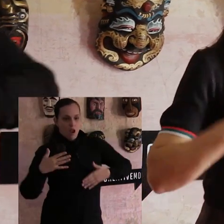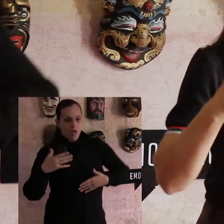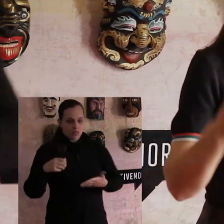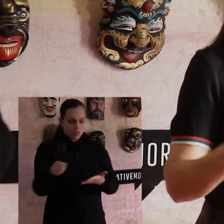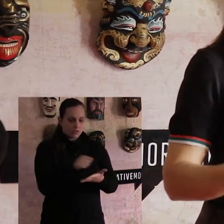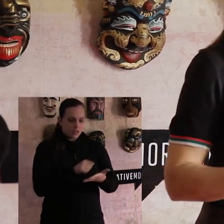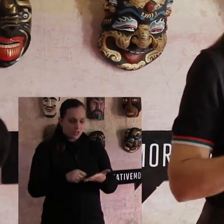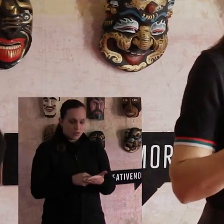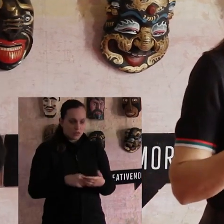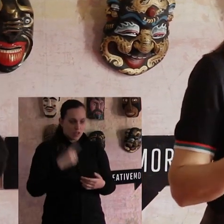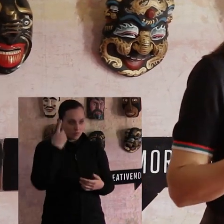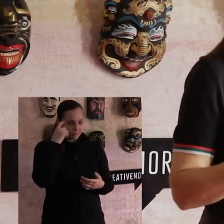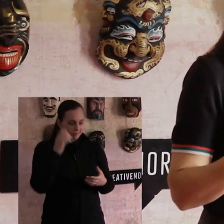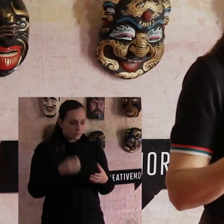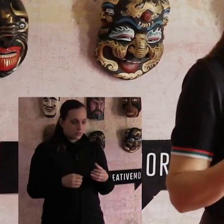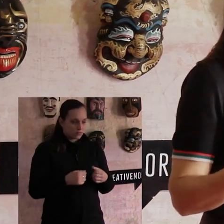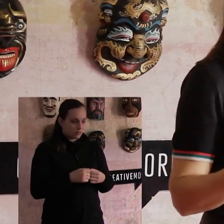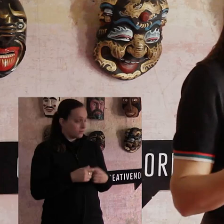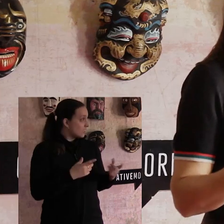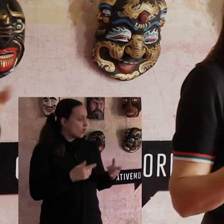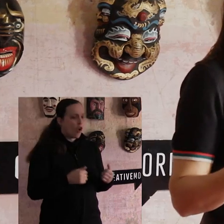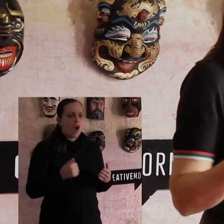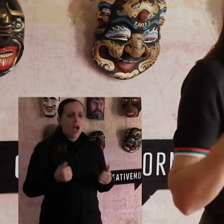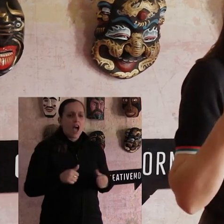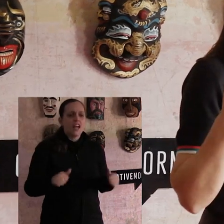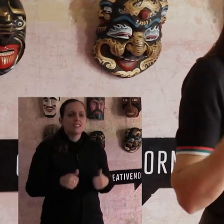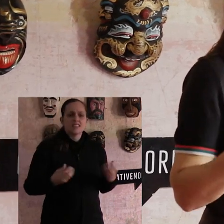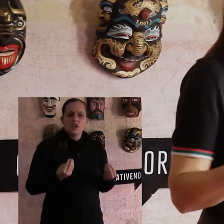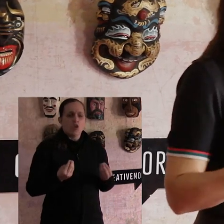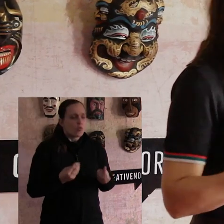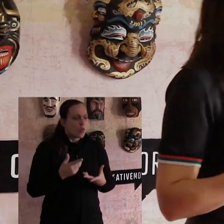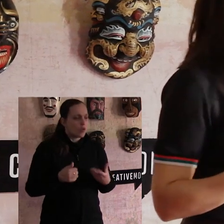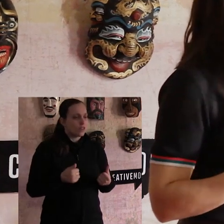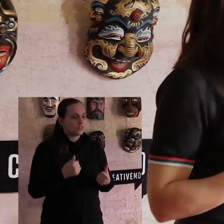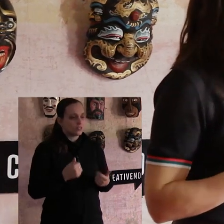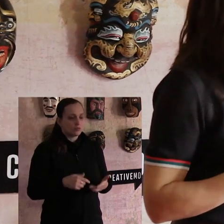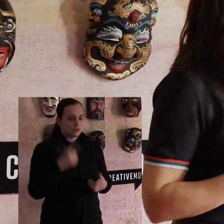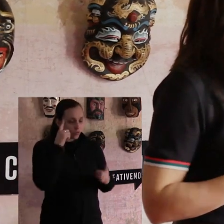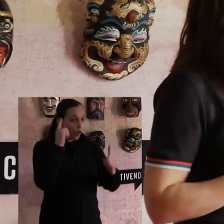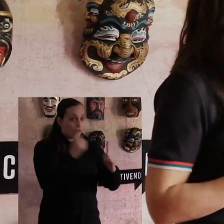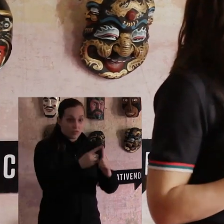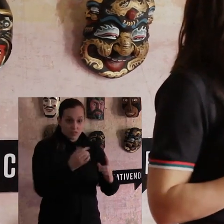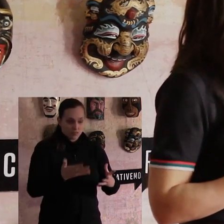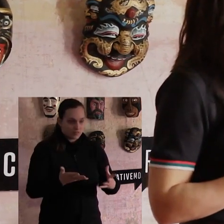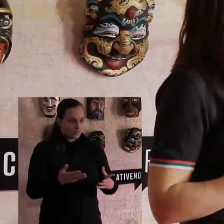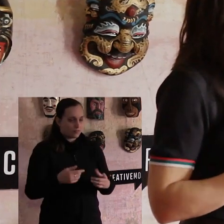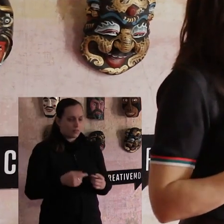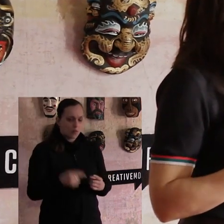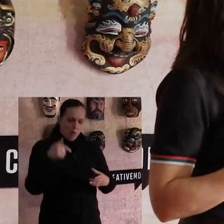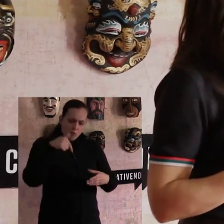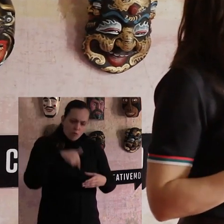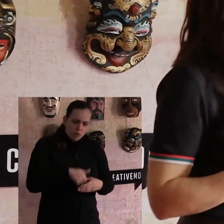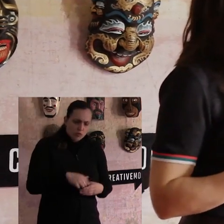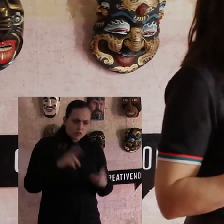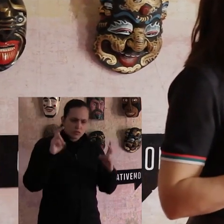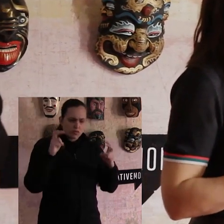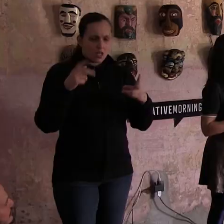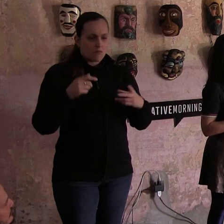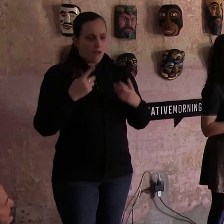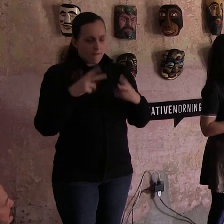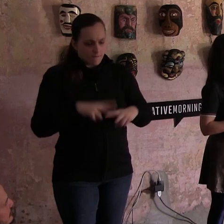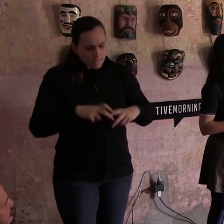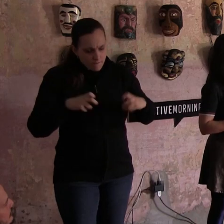escritura, o sea, todo es cómo lo haces, ¿no? Es de cómo haces las cosas, es profundizar,